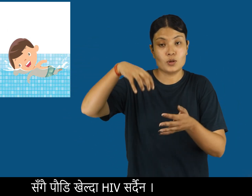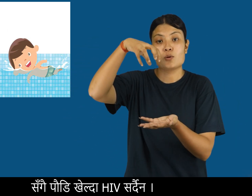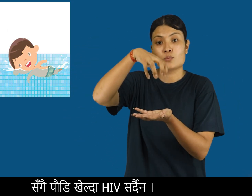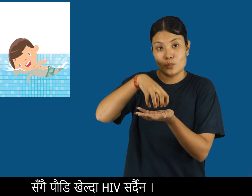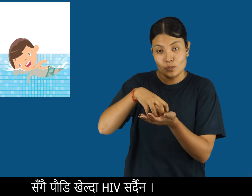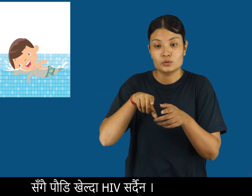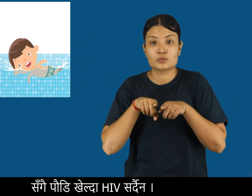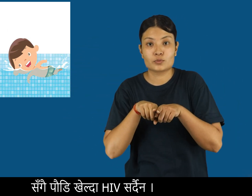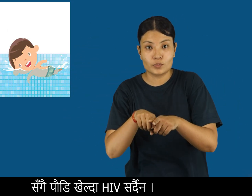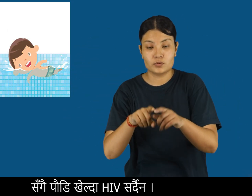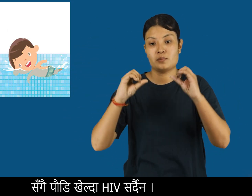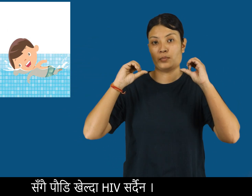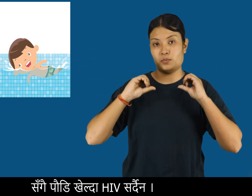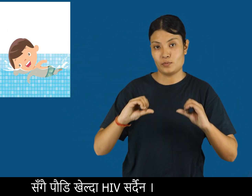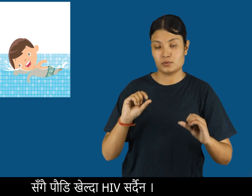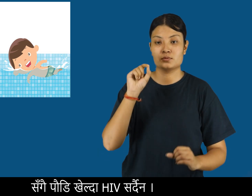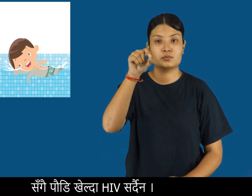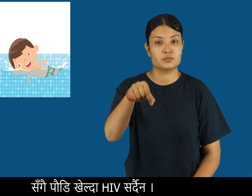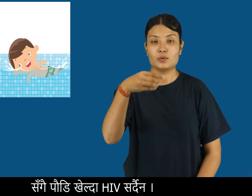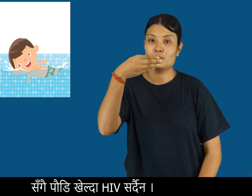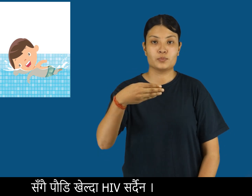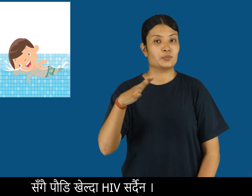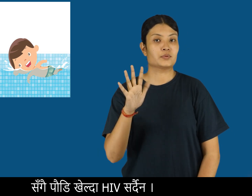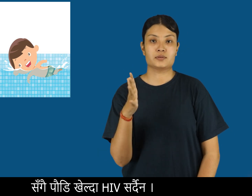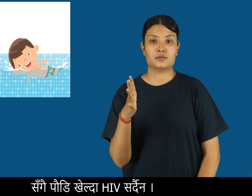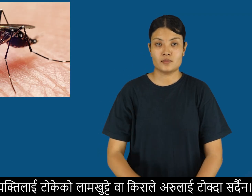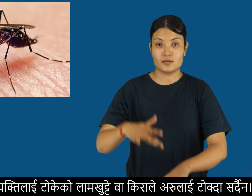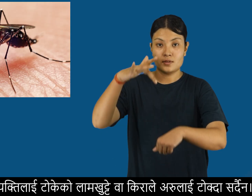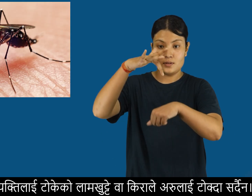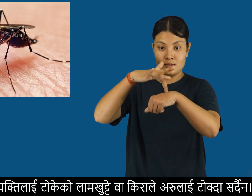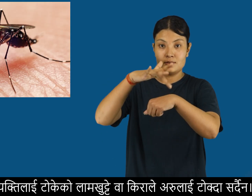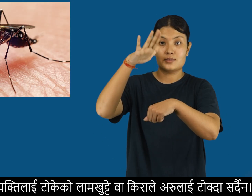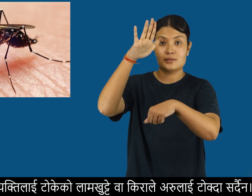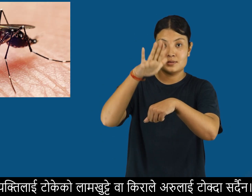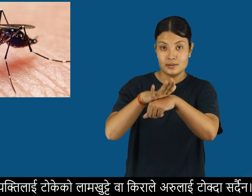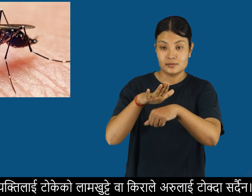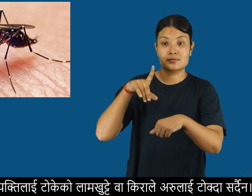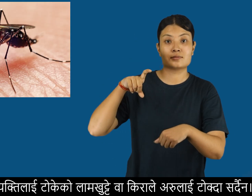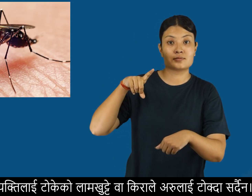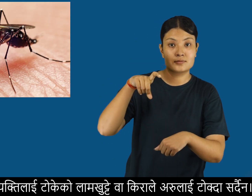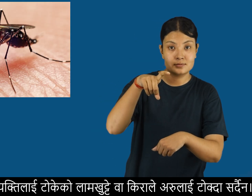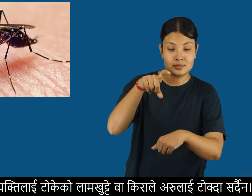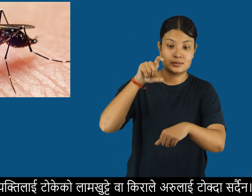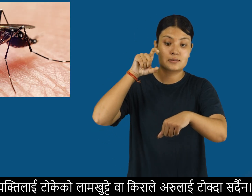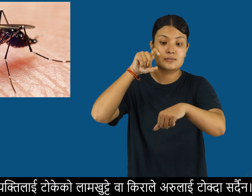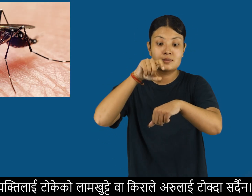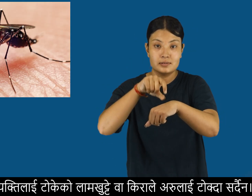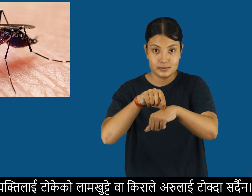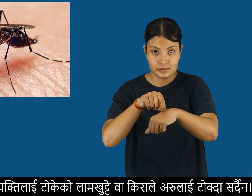सँगै पौडी खेल्दा HIV सर्दैन। HIV संक्रमित व्यक्तिलाई टोकेको लामखुट्टे